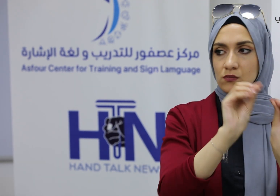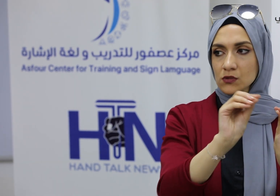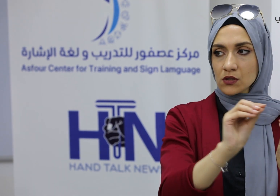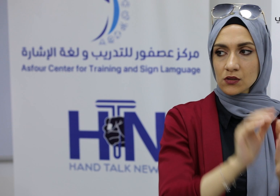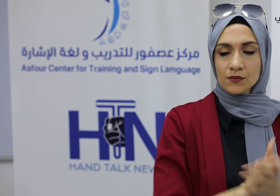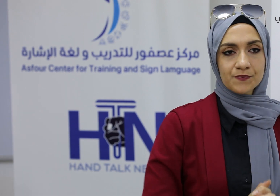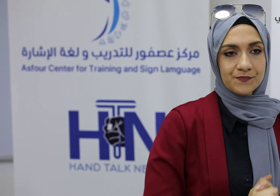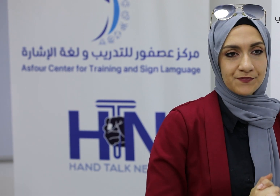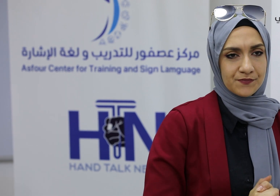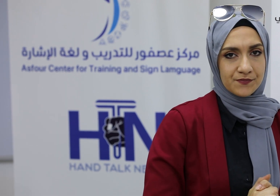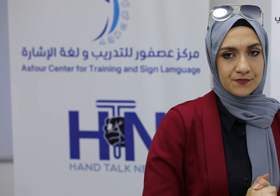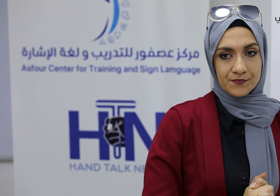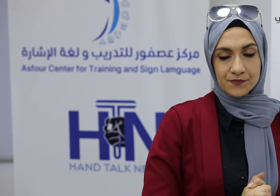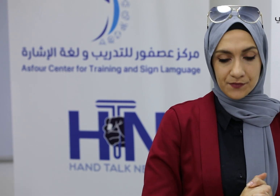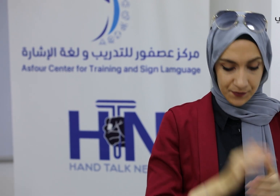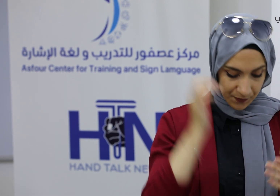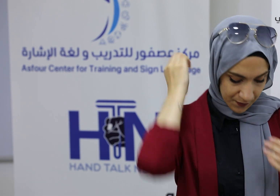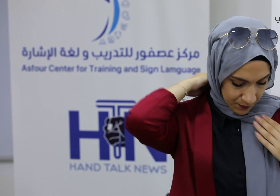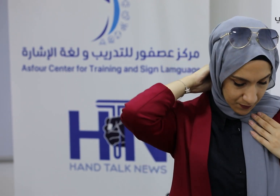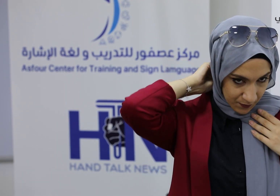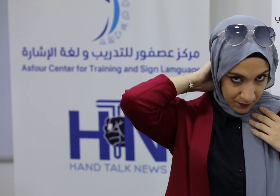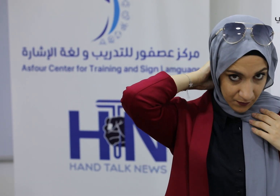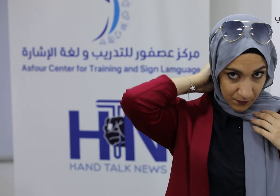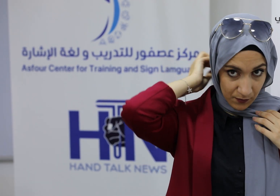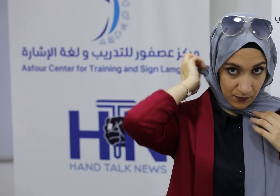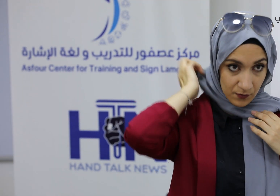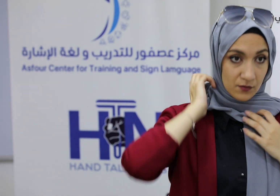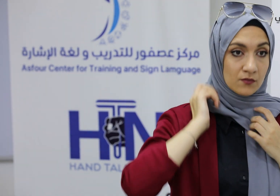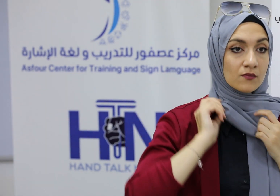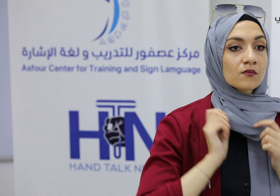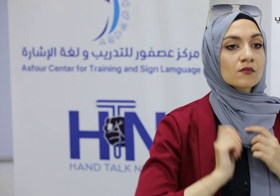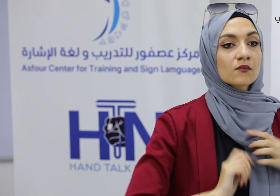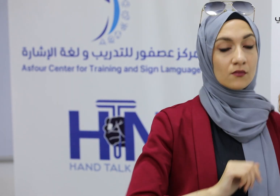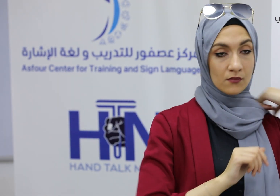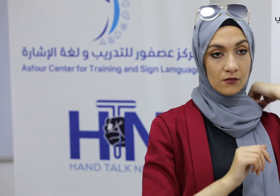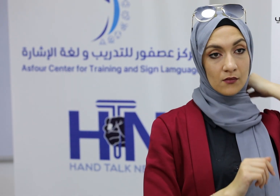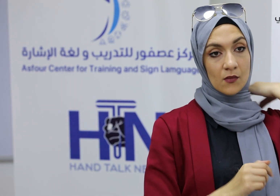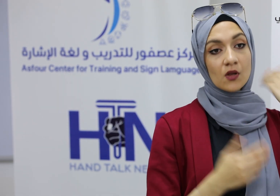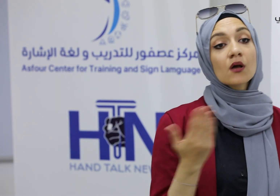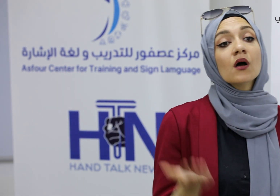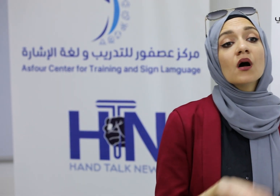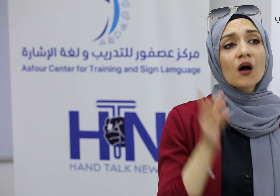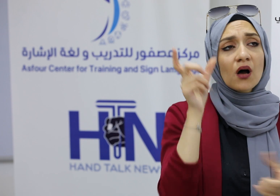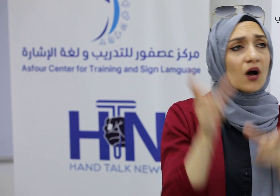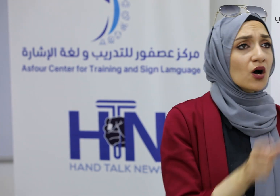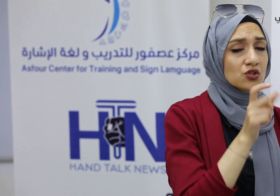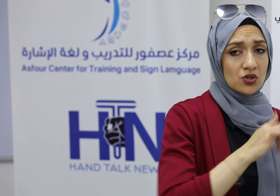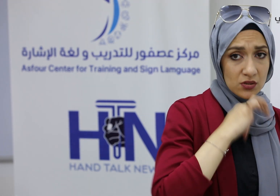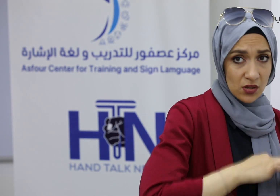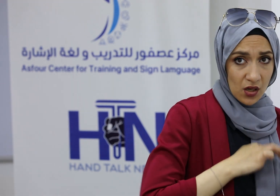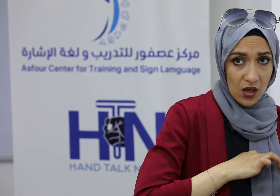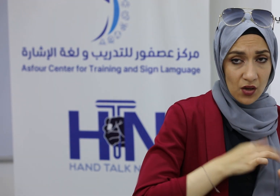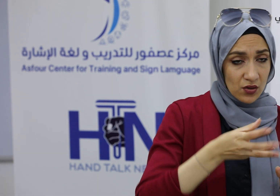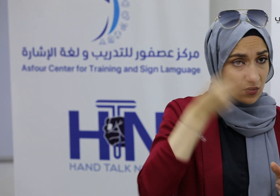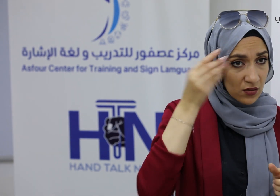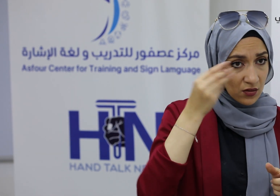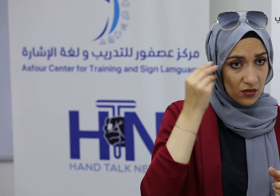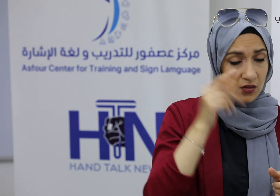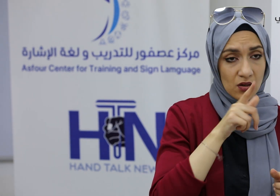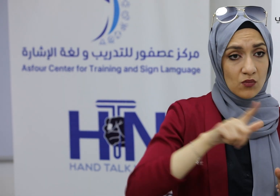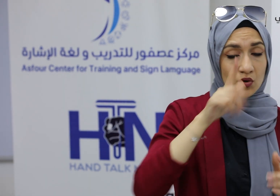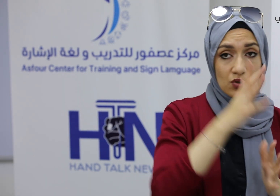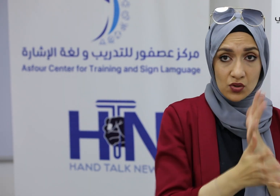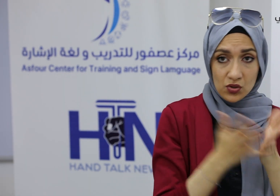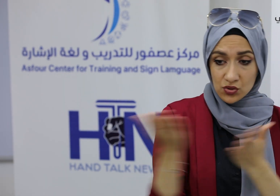مش أي شخص بده يتدرب. لا أي شخص بده يتدرب ما في مشكلة. أي شخص طبعا ما في أي مشكلة. إحنا غير صحاب وعلم. غير صحاب وعلم.